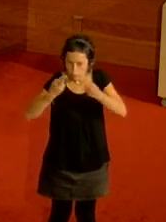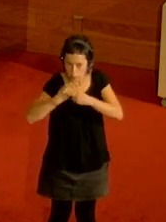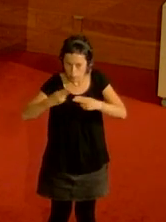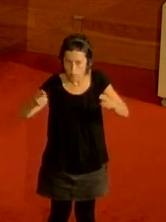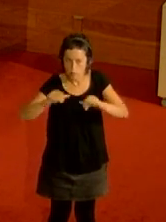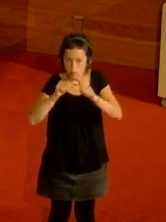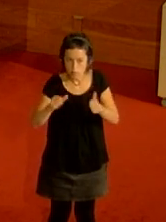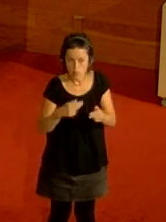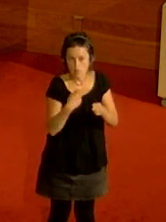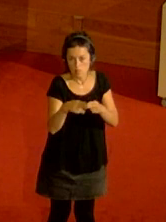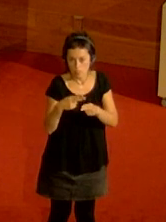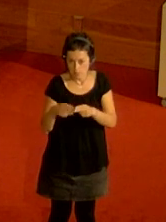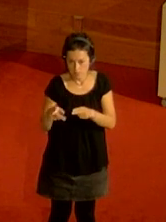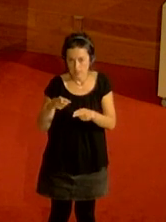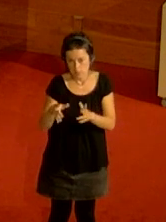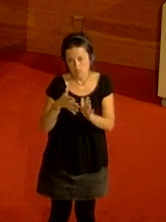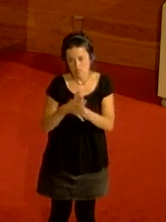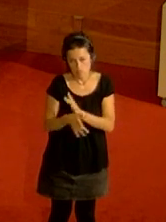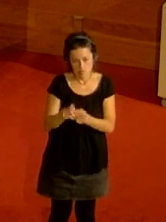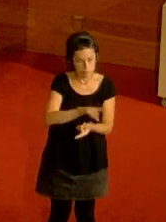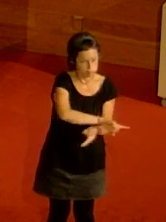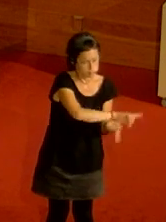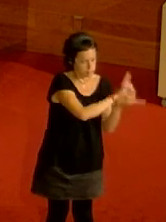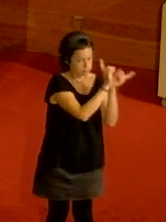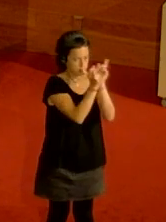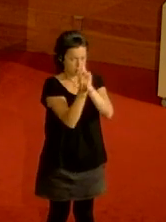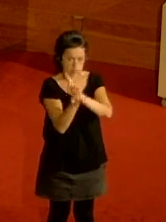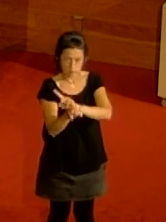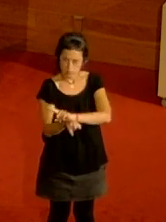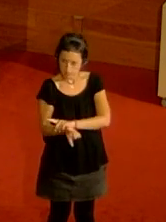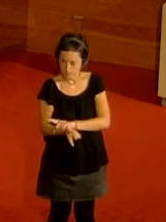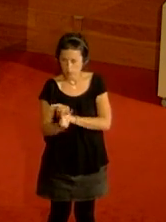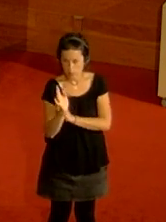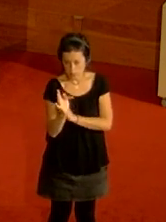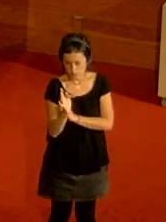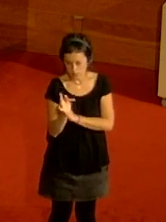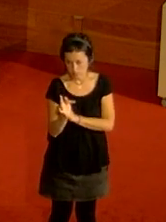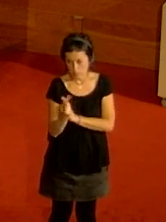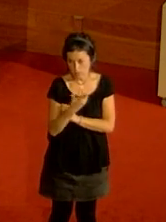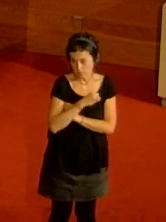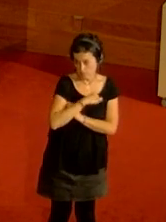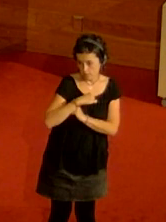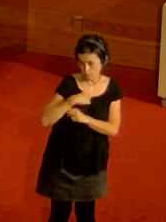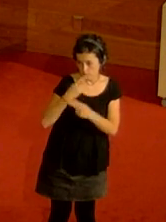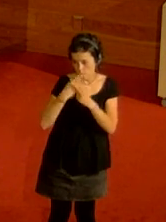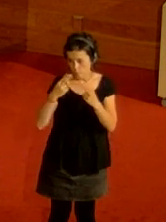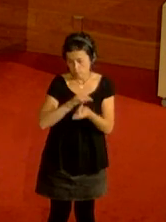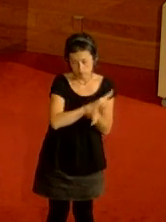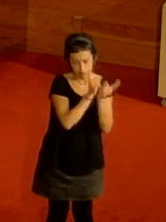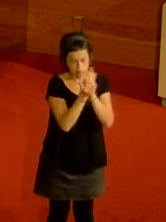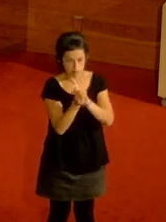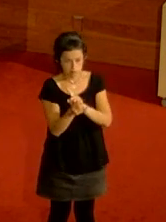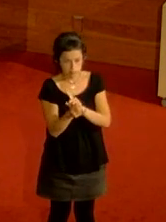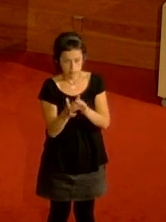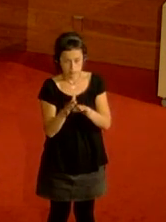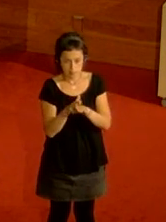posibilidad de transgresión de de esa eh conversión de lo íntimo en público perdón